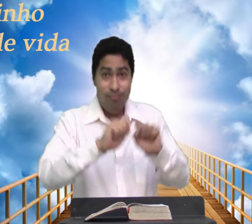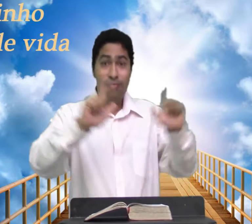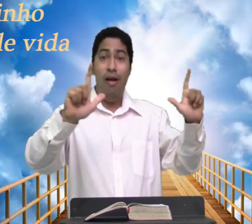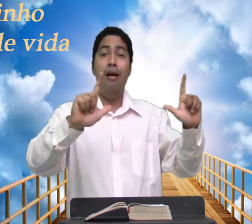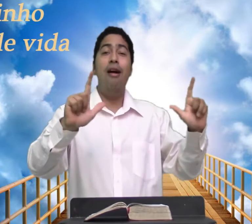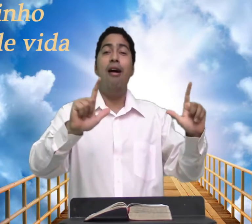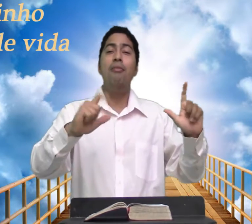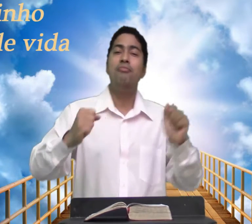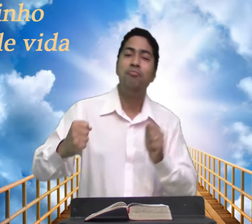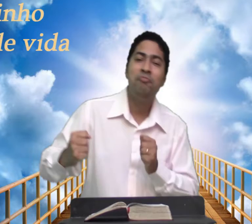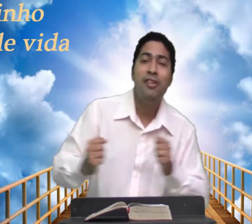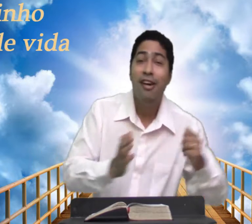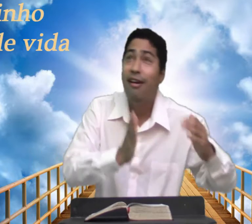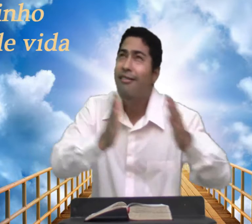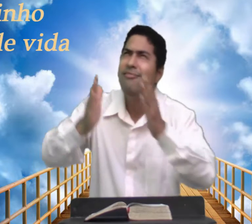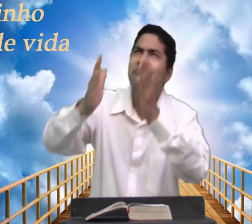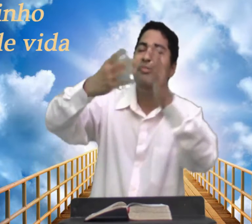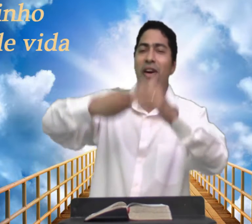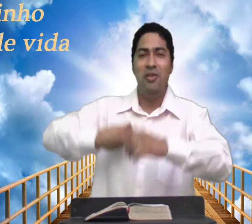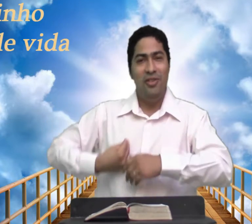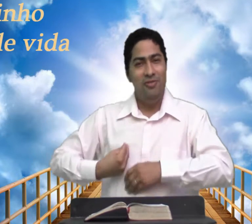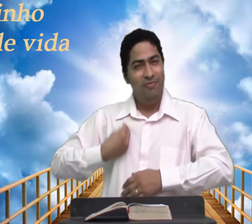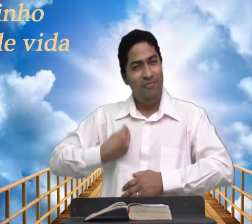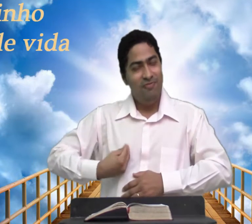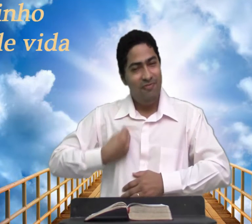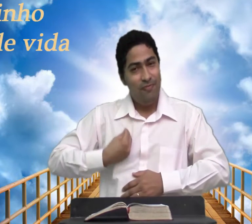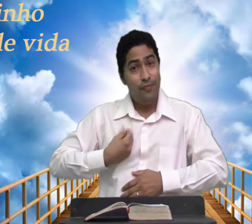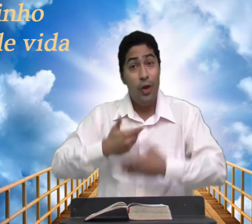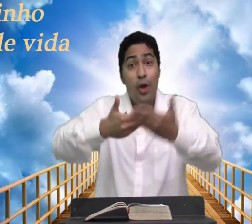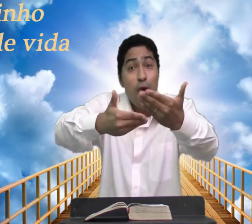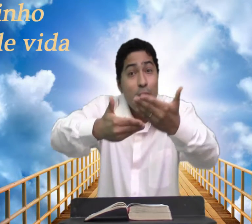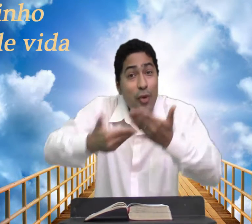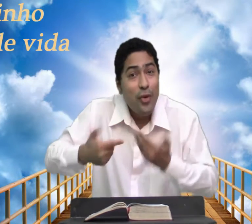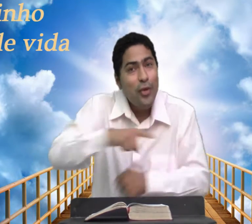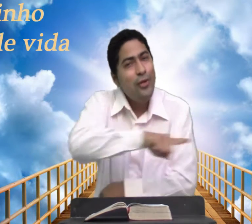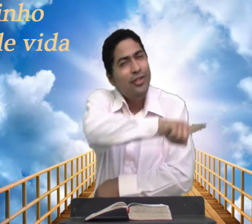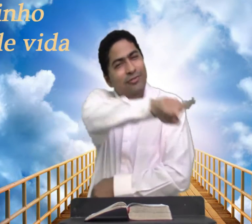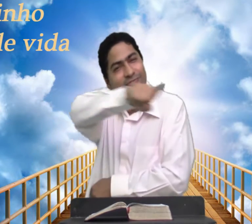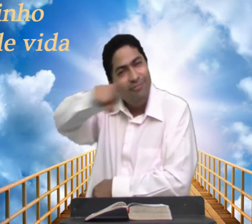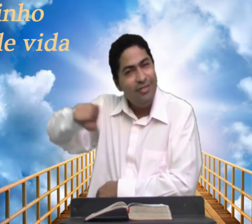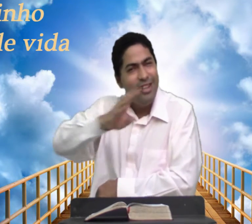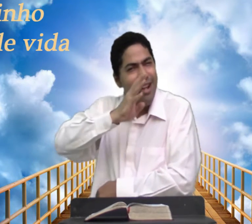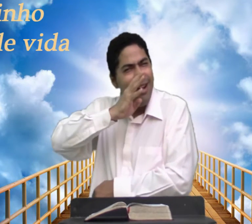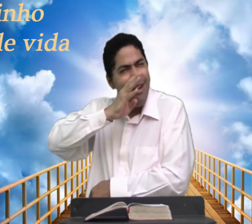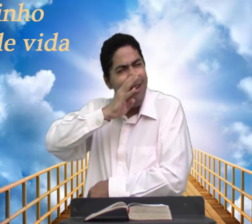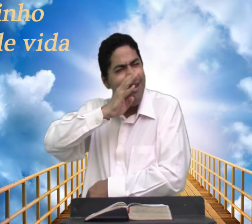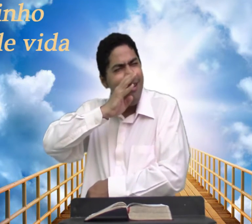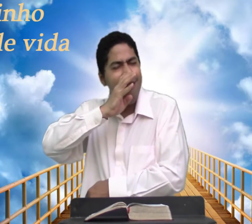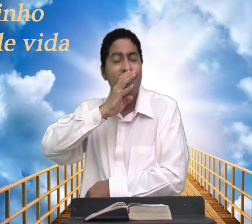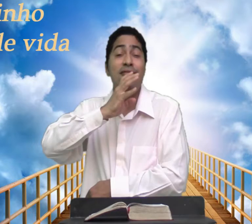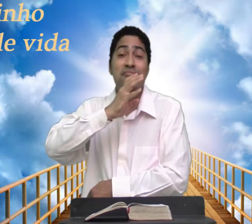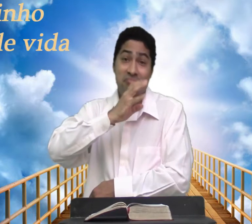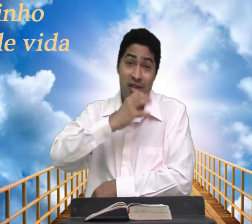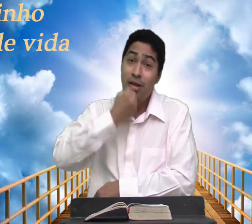programa chamado Caminho de Vida. E nós convidamos vocês para que possa assistir o nosso